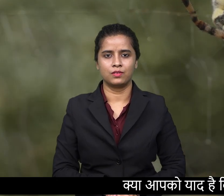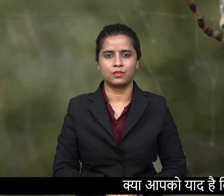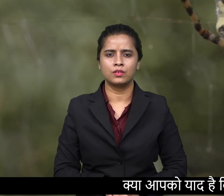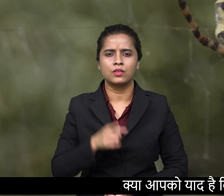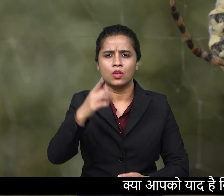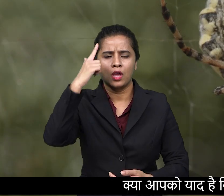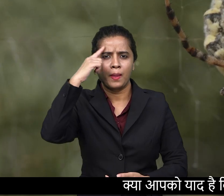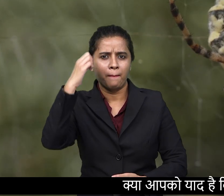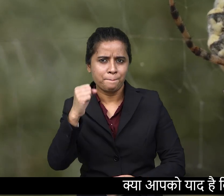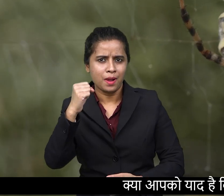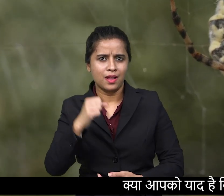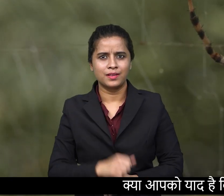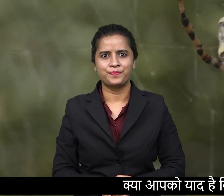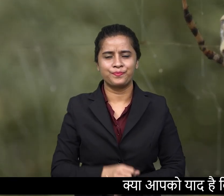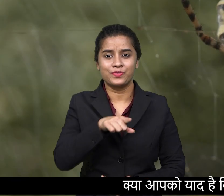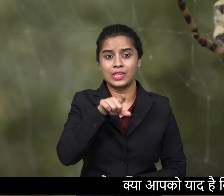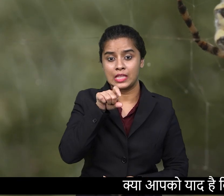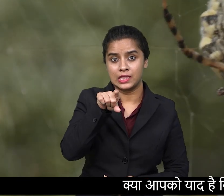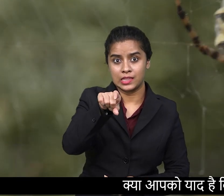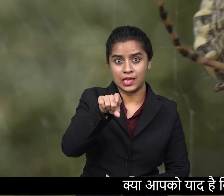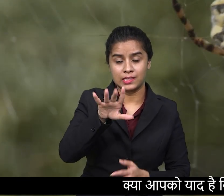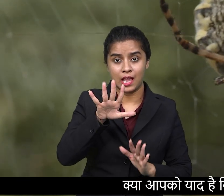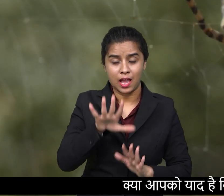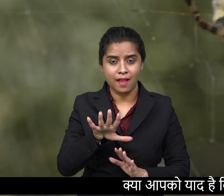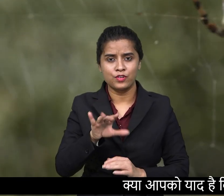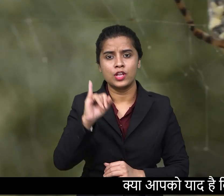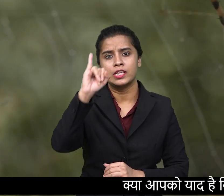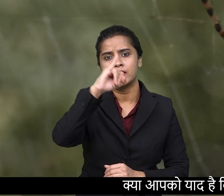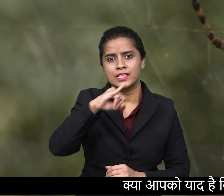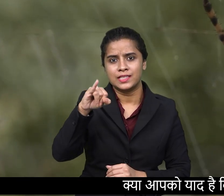क्या आपको याद है कि कीड़ों के सिर्फ 6 पैर होते हैं?